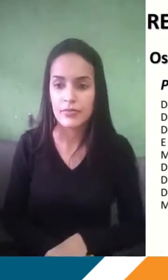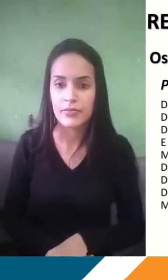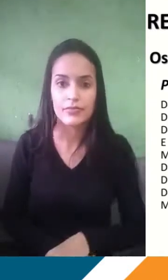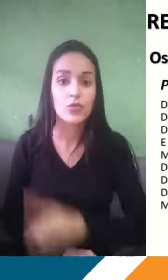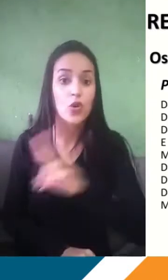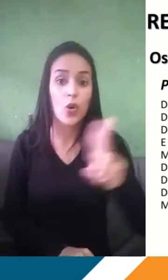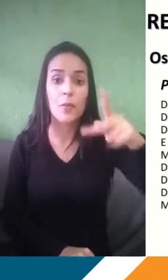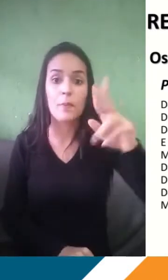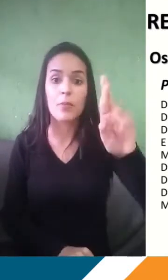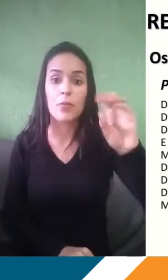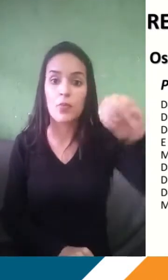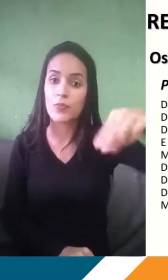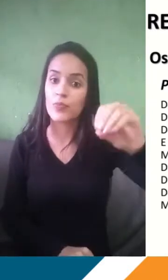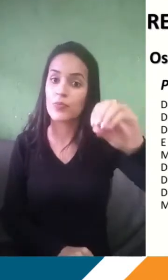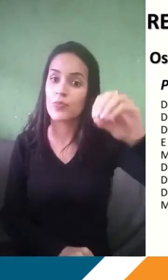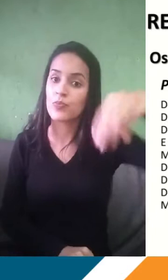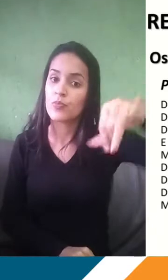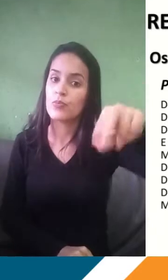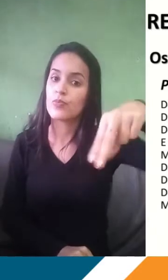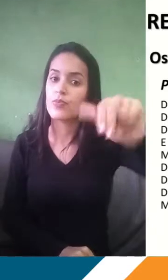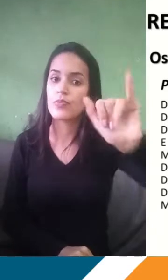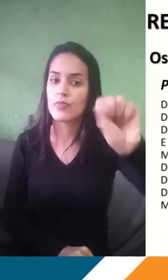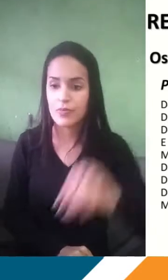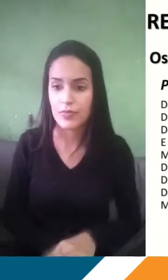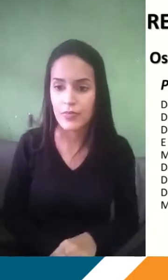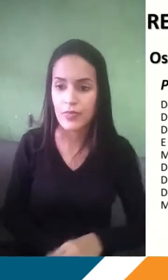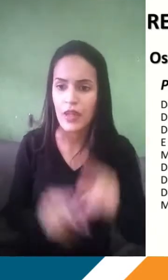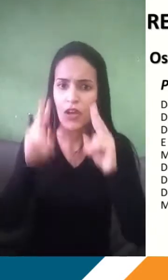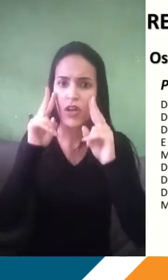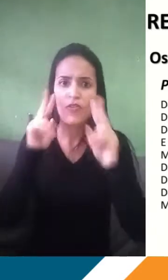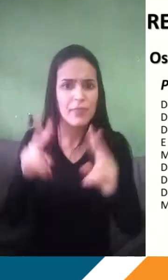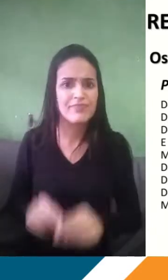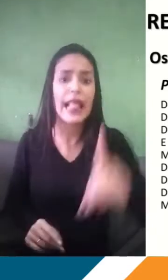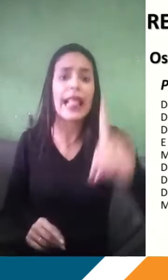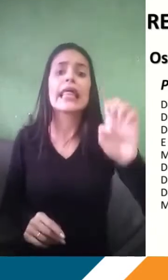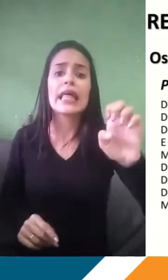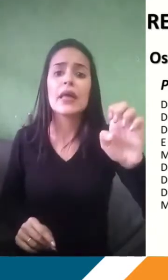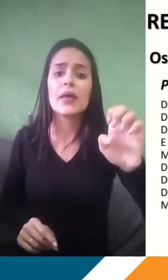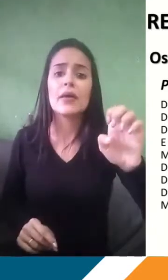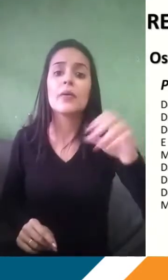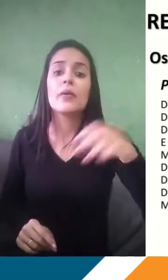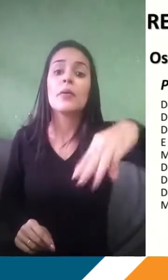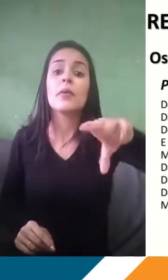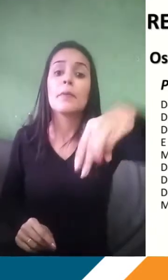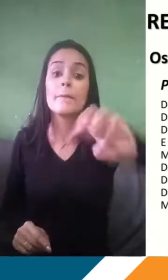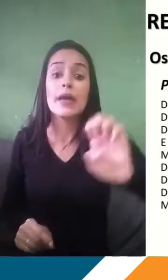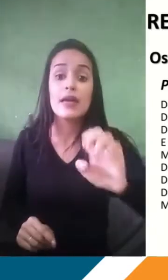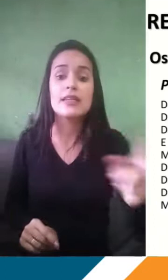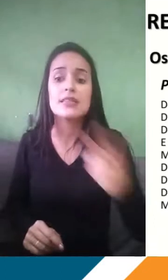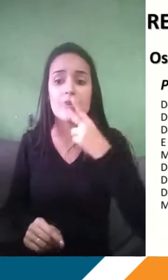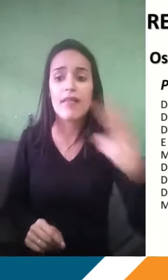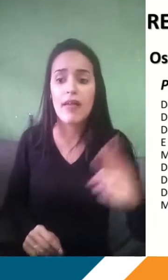diz a gramática do professor e do aluno e do mulato sabido. Mas o bom negro e o bom branco da nação brasileira